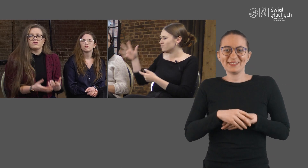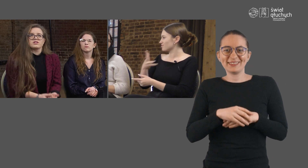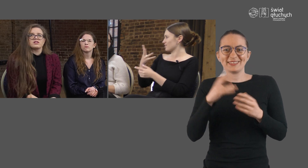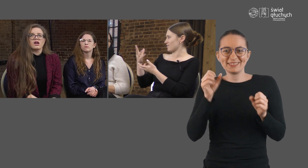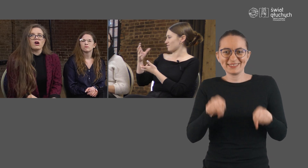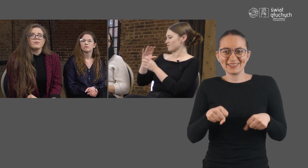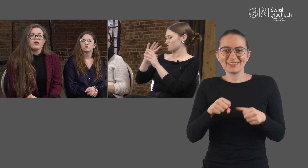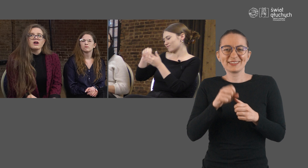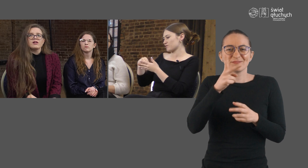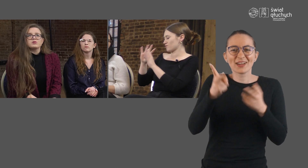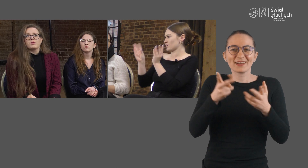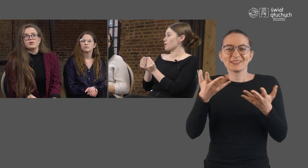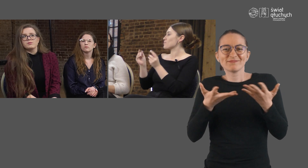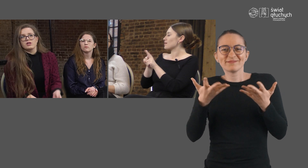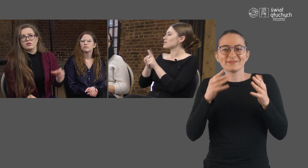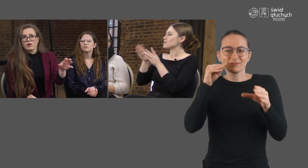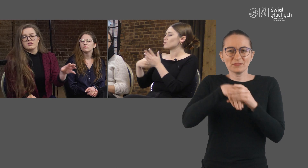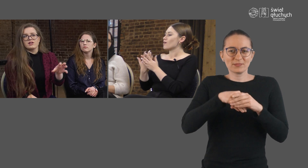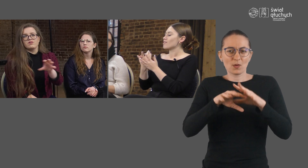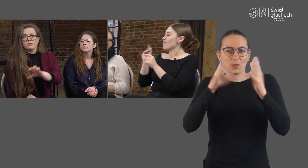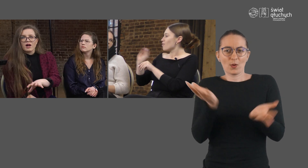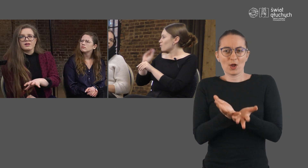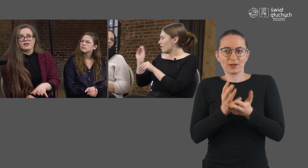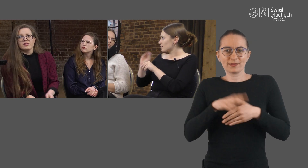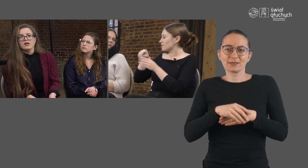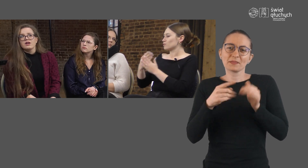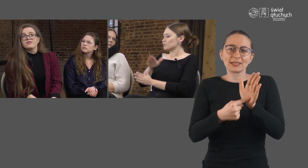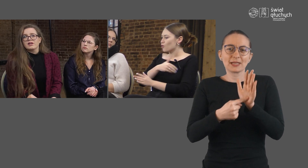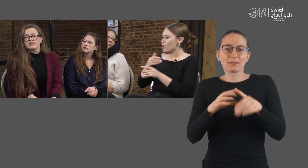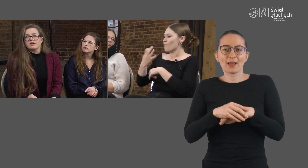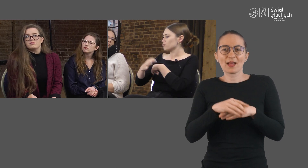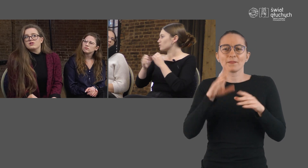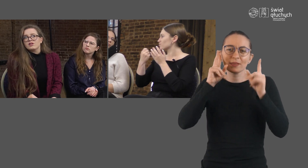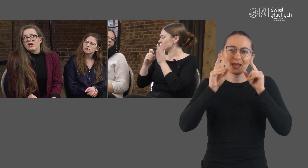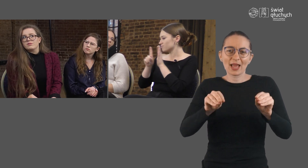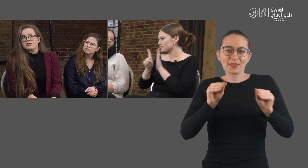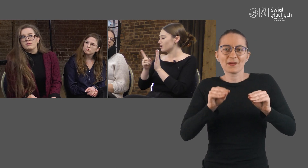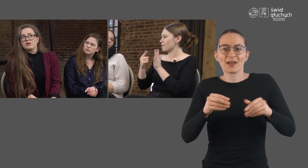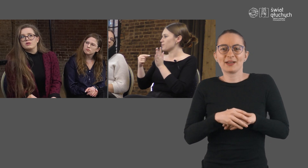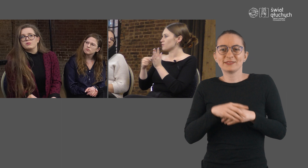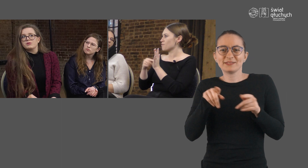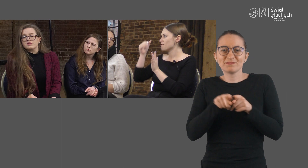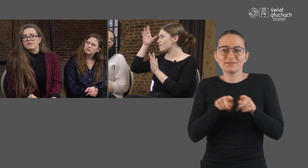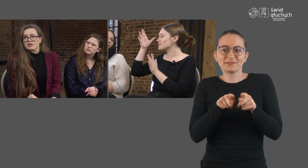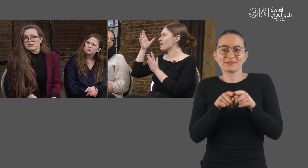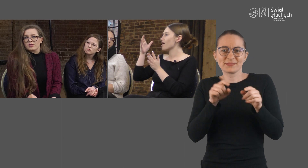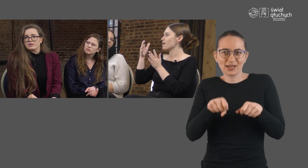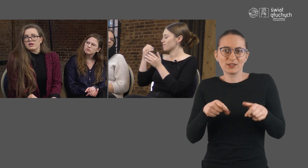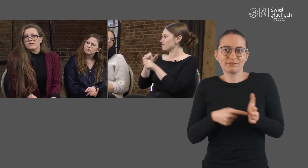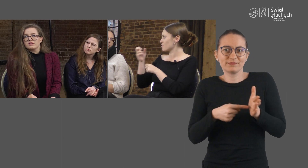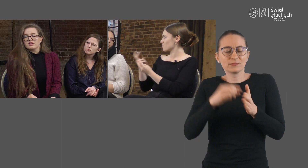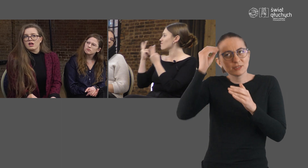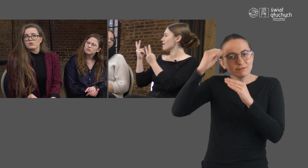zróżnicowanie tego wszystkiego. Ale w przypadku na przykład edukacji tej formalnej, wiedza, mi się wydaje przynajmniej, jest